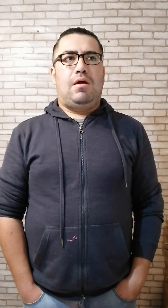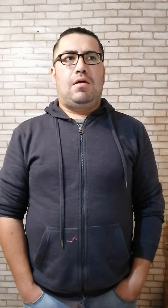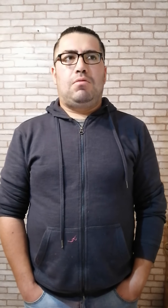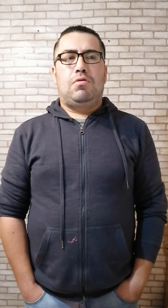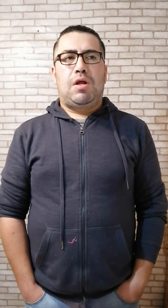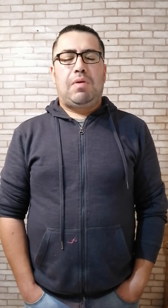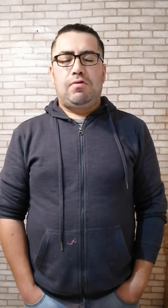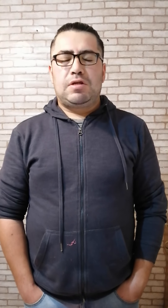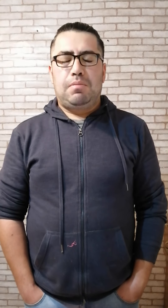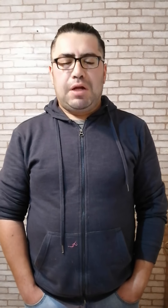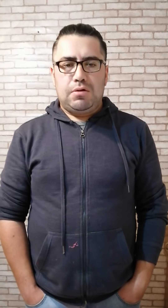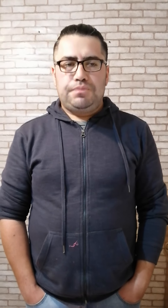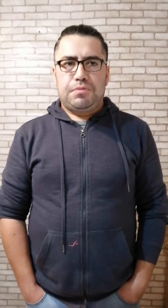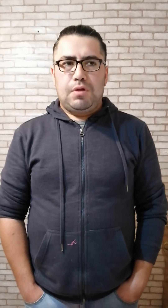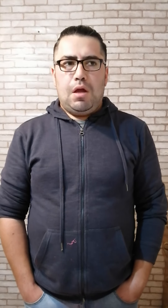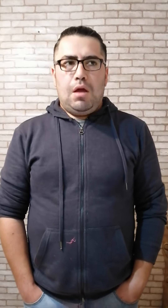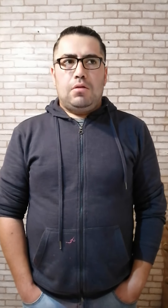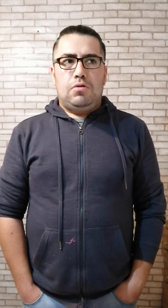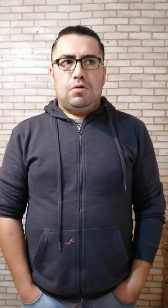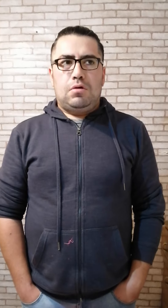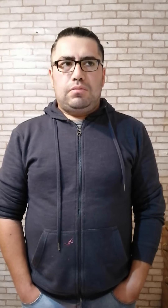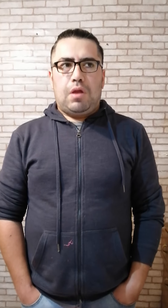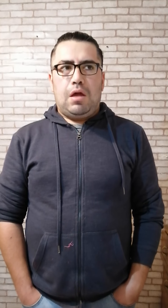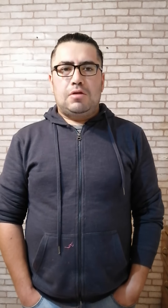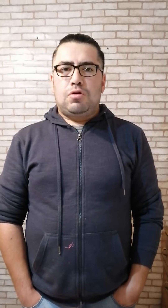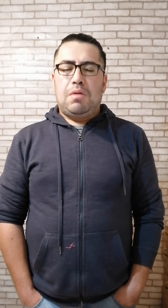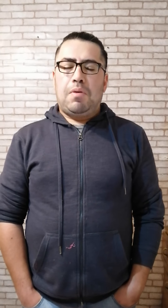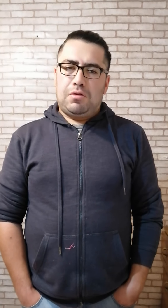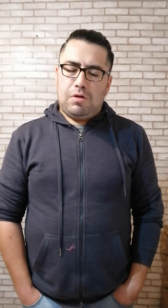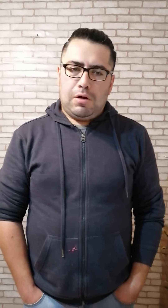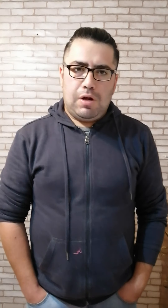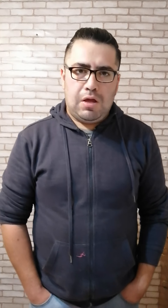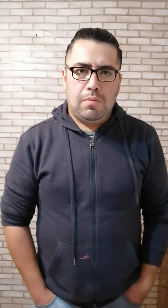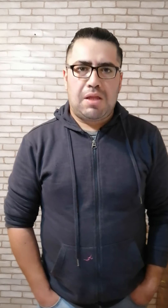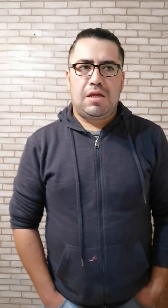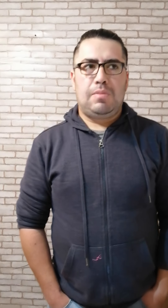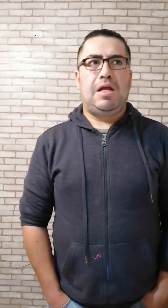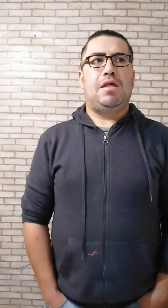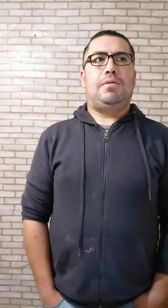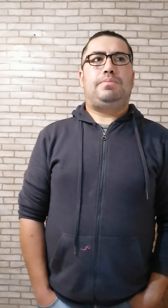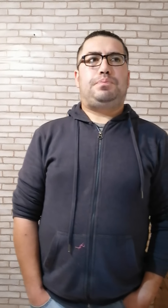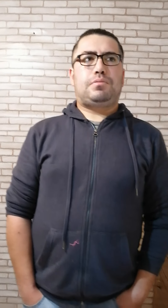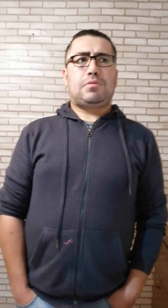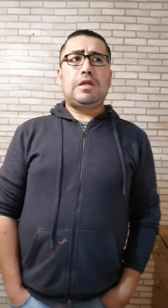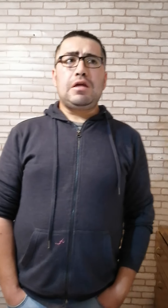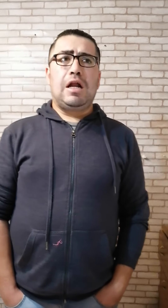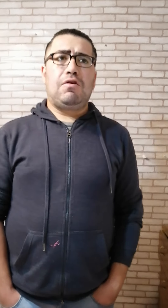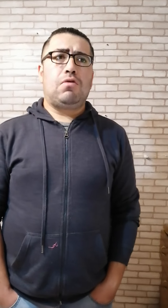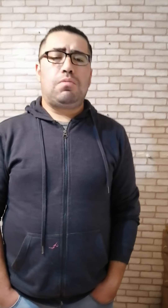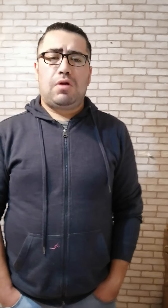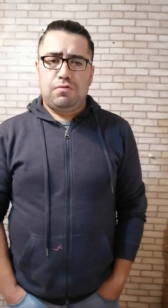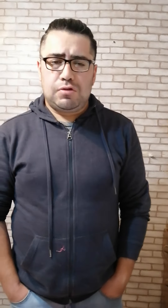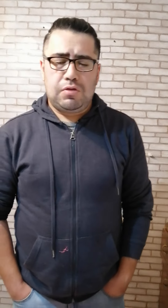mi nombre es pablo zambrano yo soy inspector del colegio padre chaminade cada vez cumple la función de